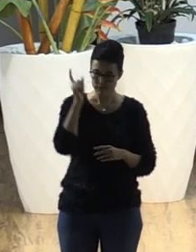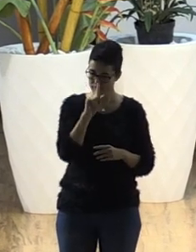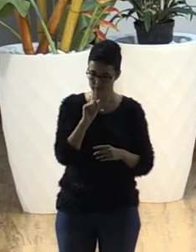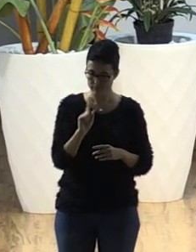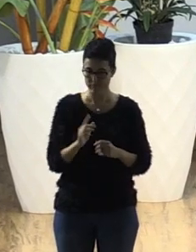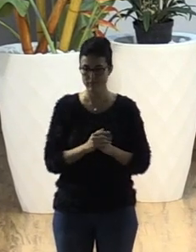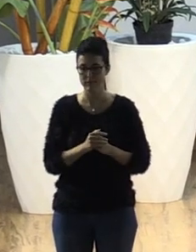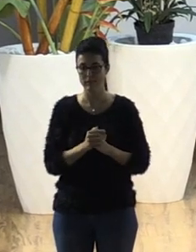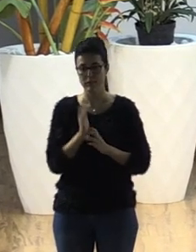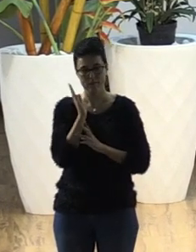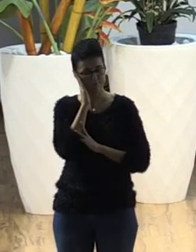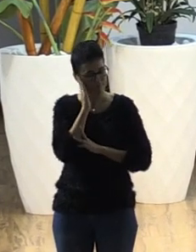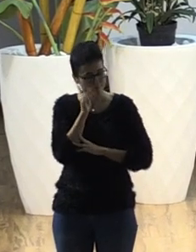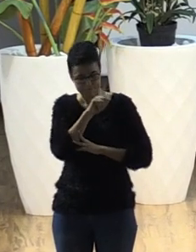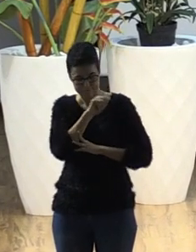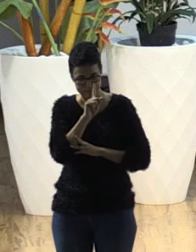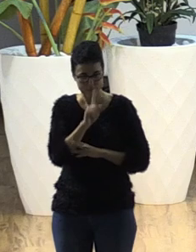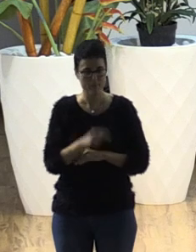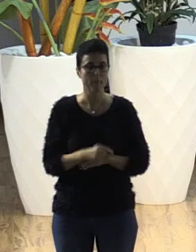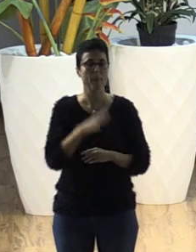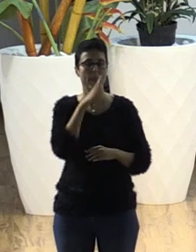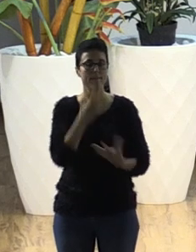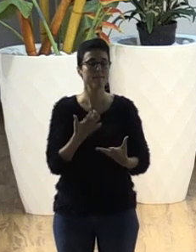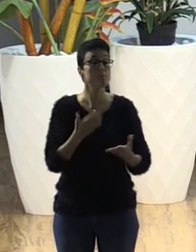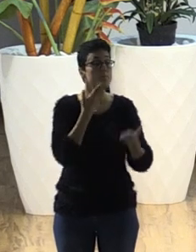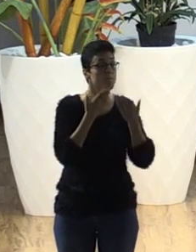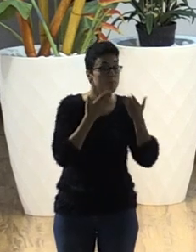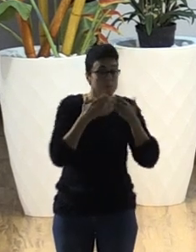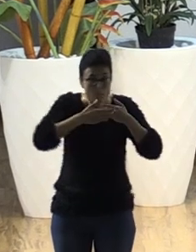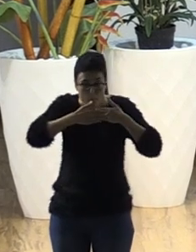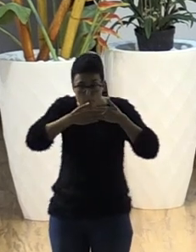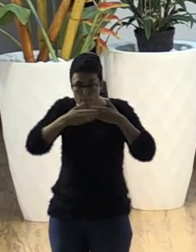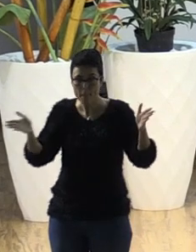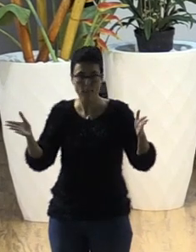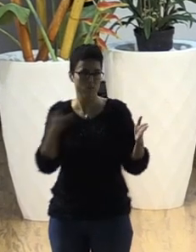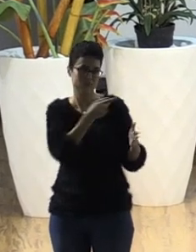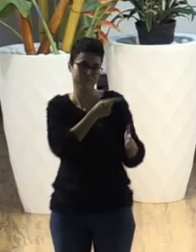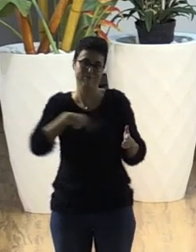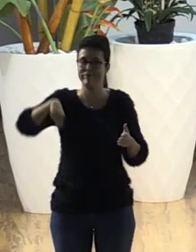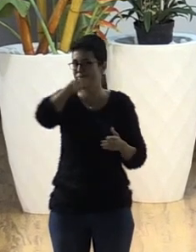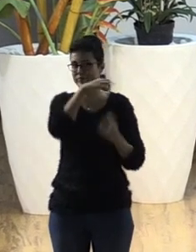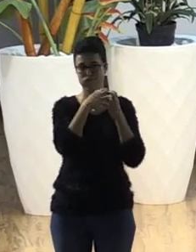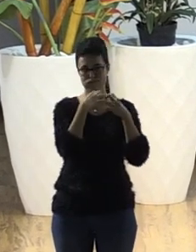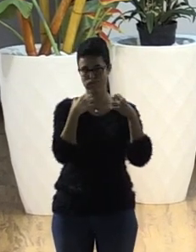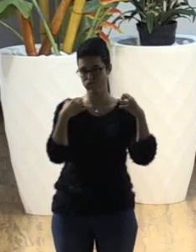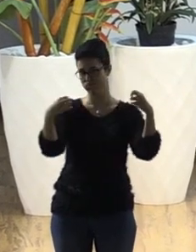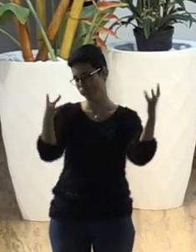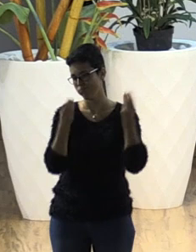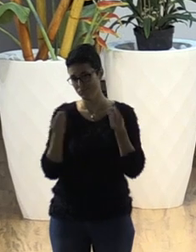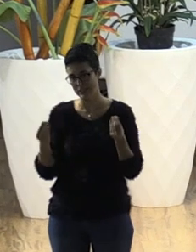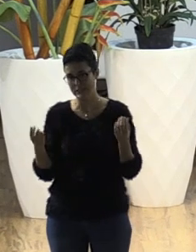creo que es el momento de abrir el diálogo. Sois muchísimos, es imposible que participéis todos, pero al